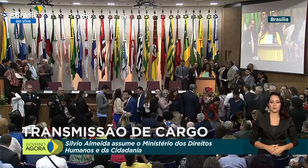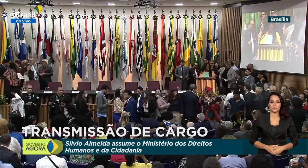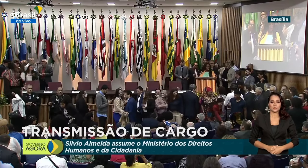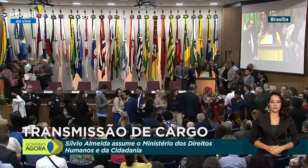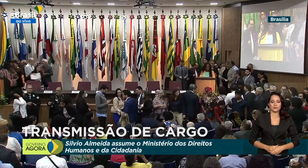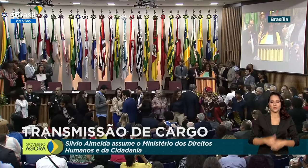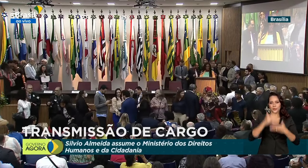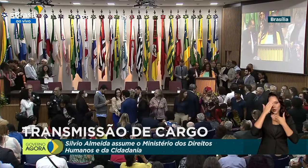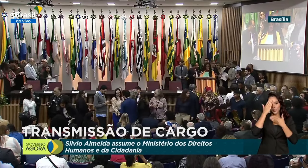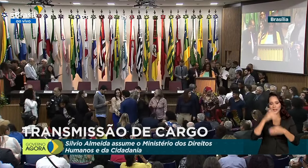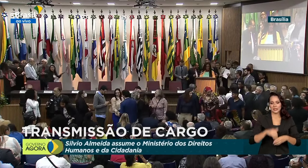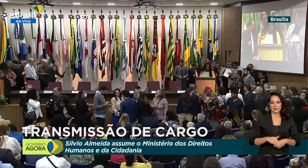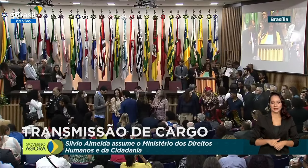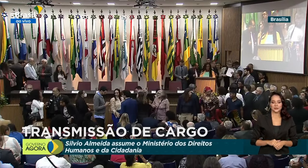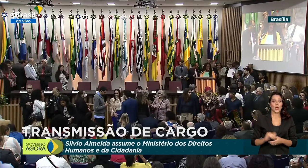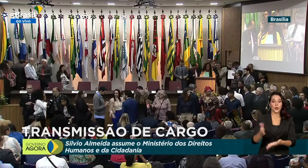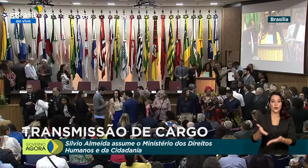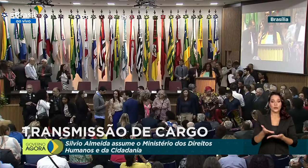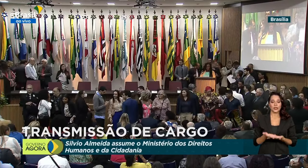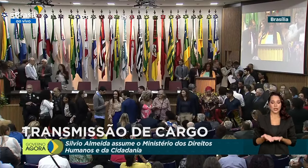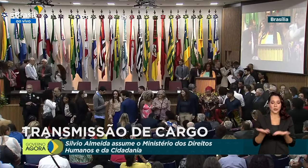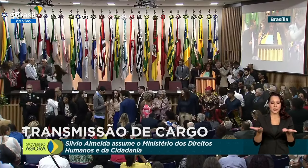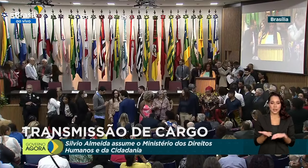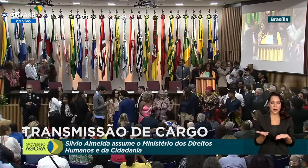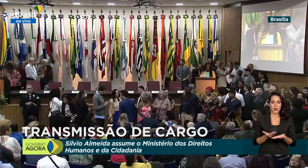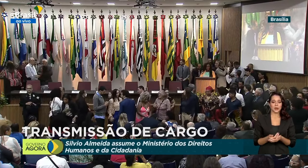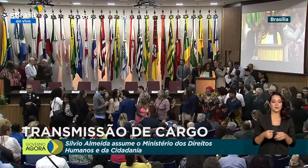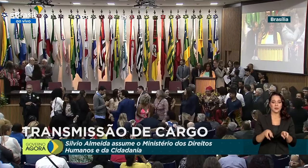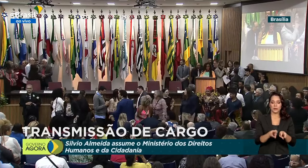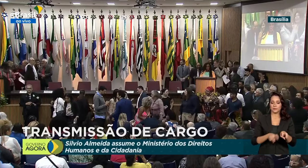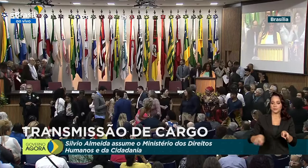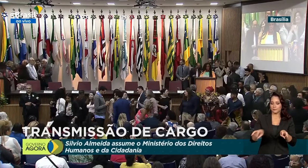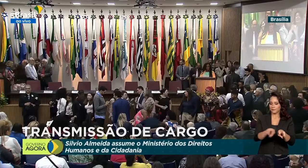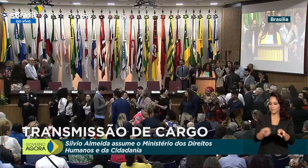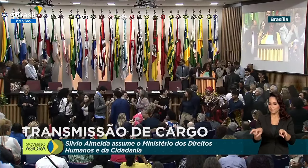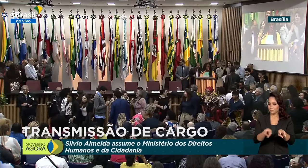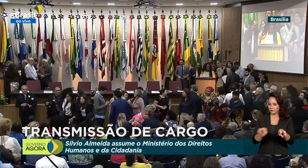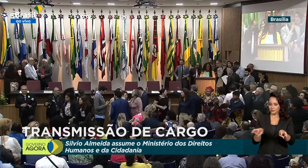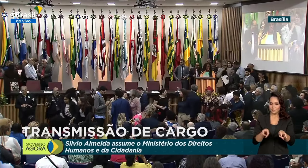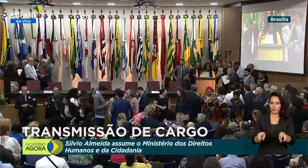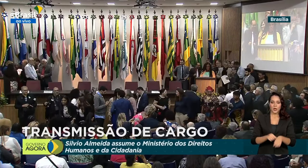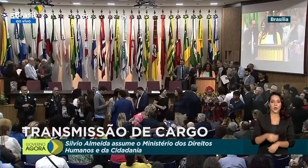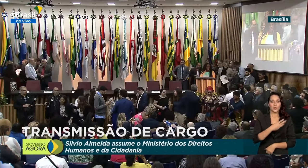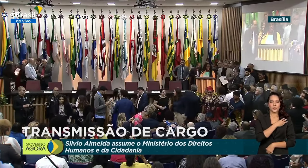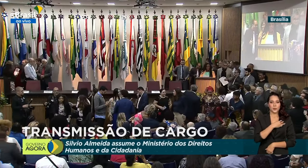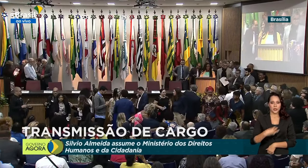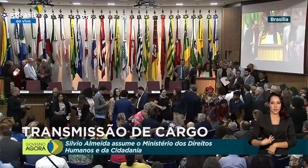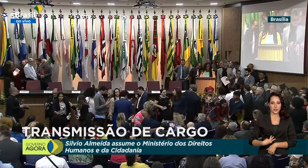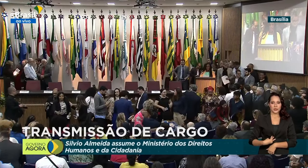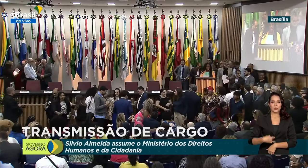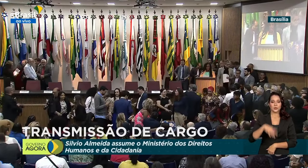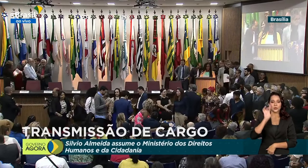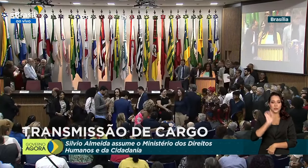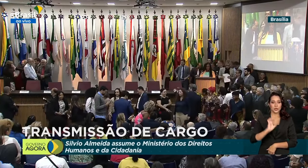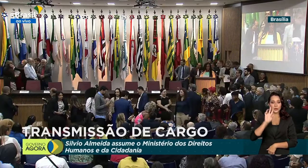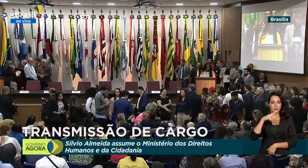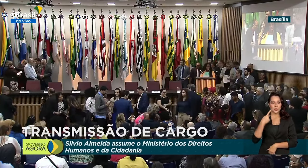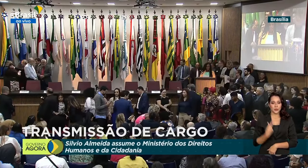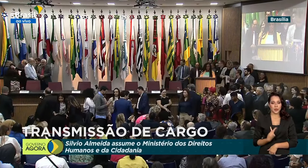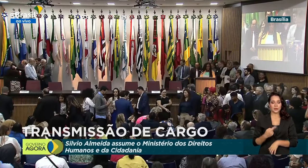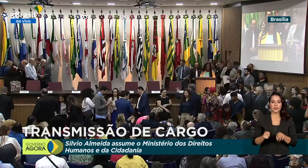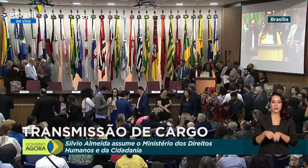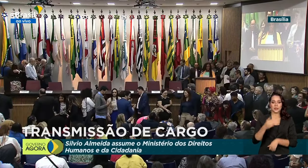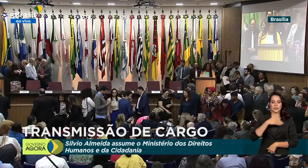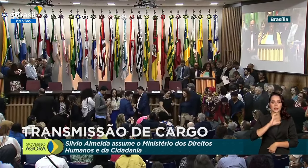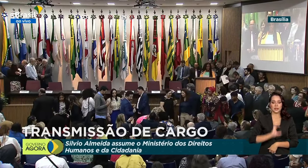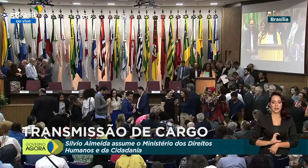Obrigada convidamos para a composição do dispositivo de honra o ministro de estado dos direitos humanos e